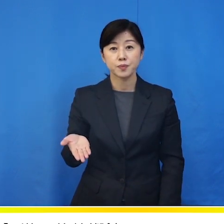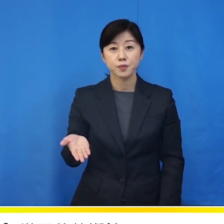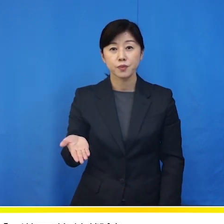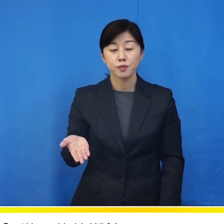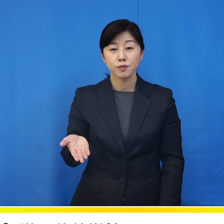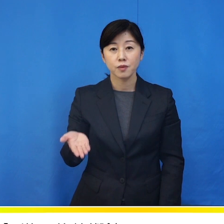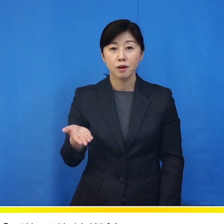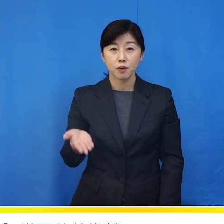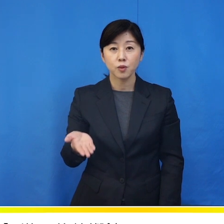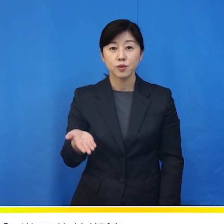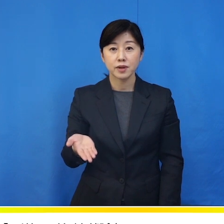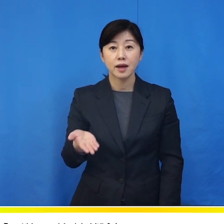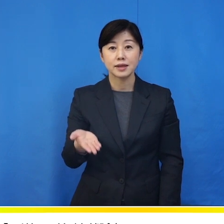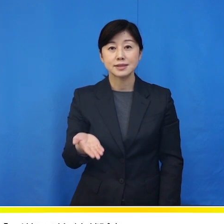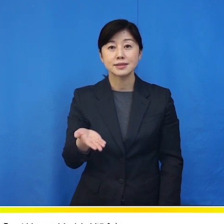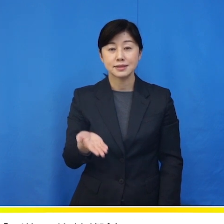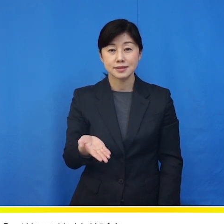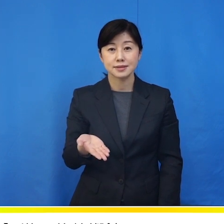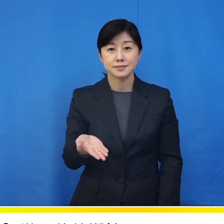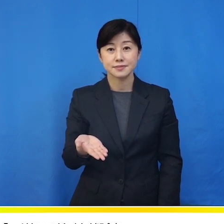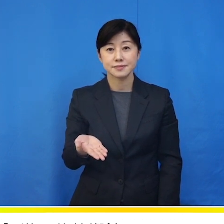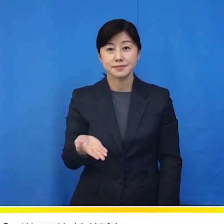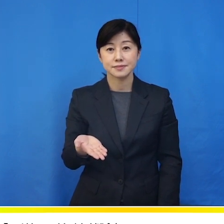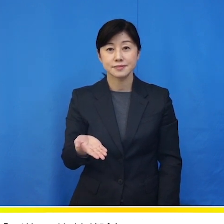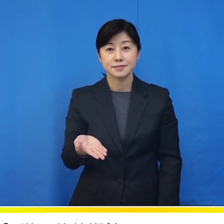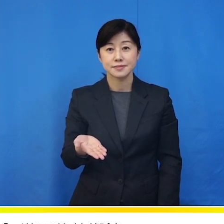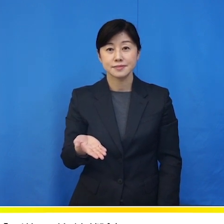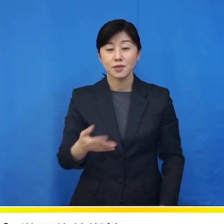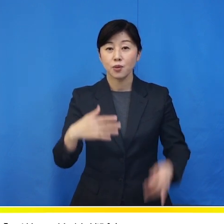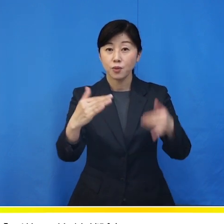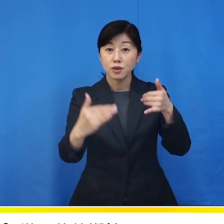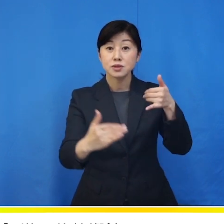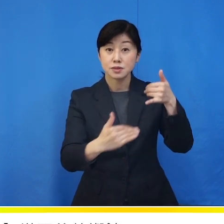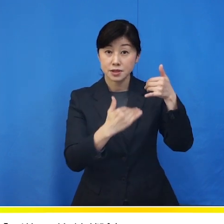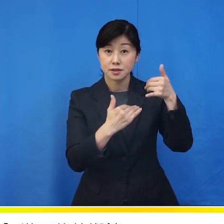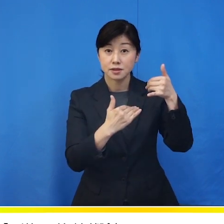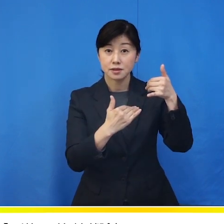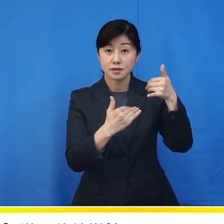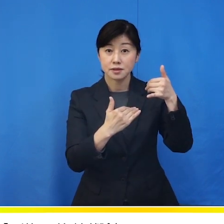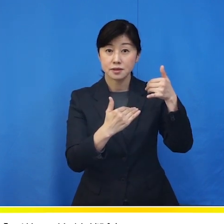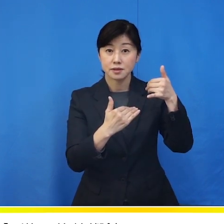6例11番ファクシミリ